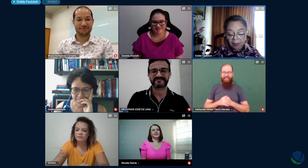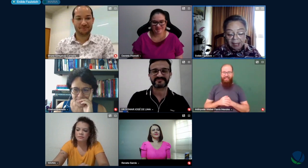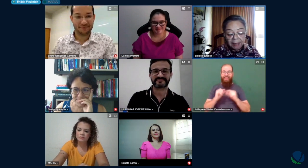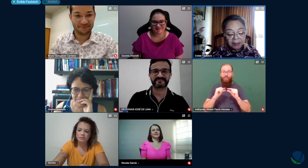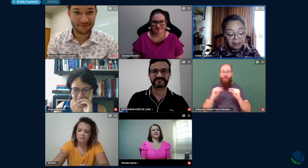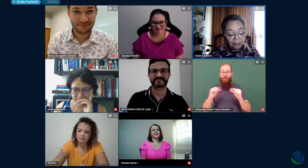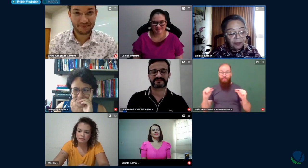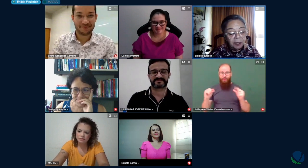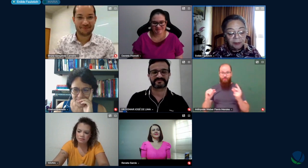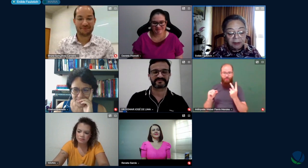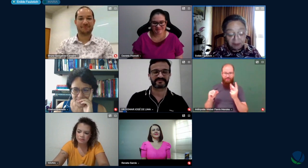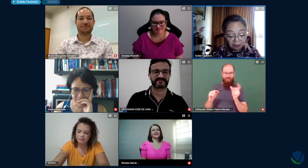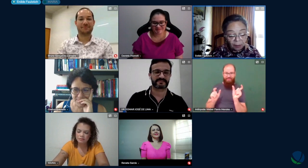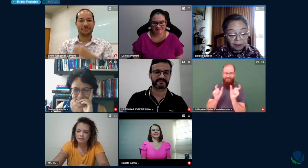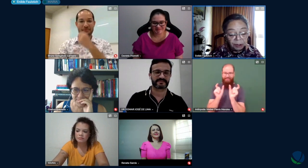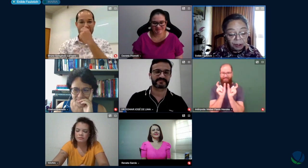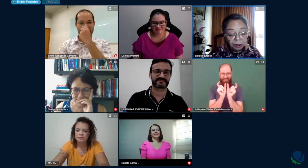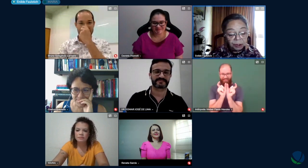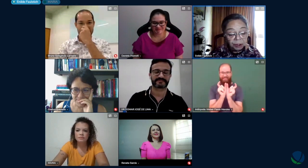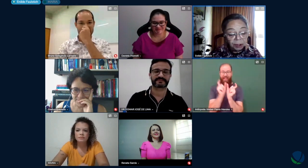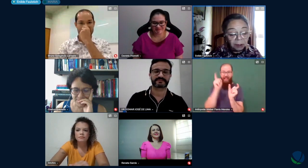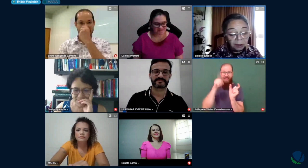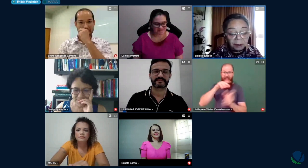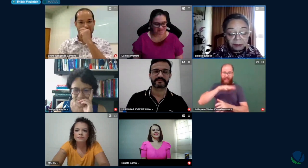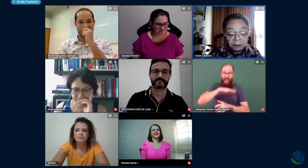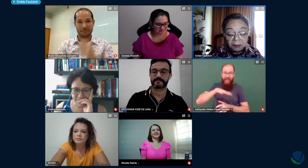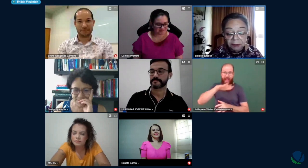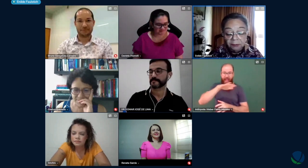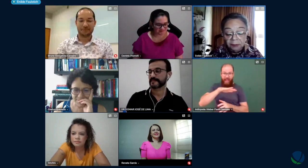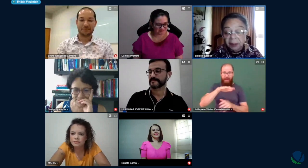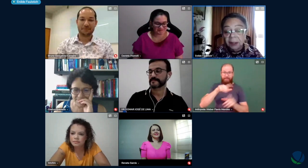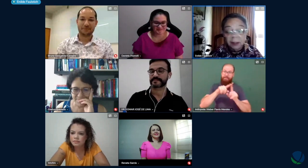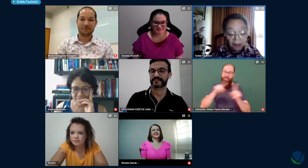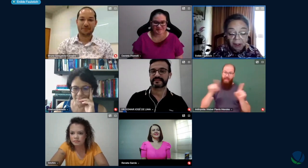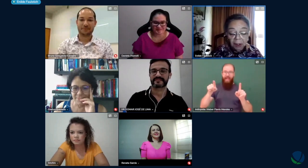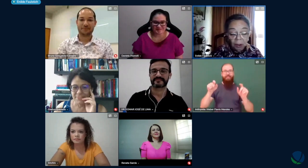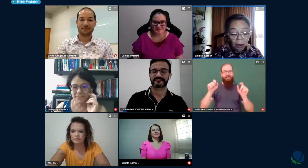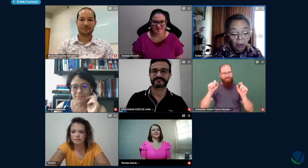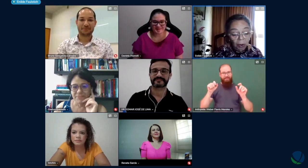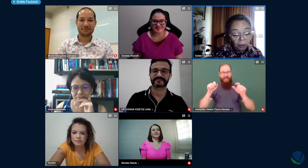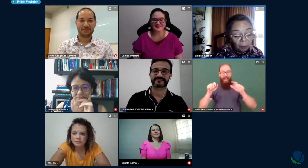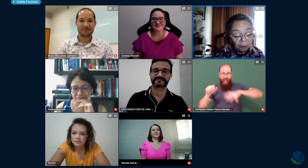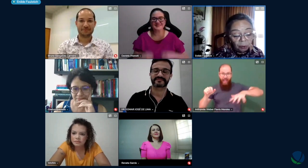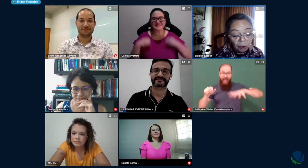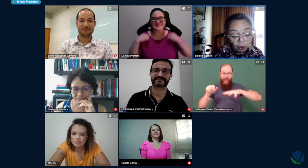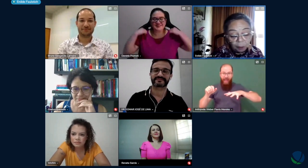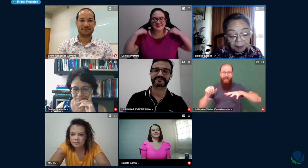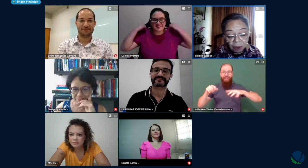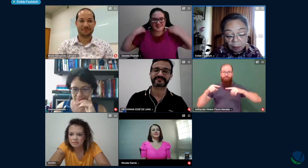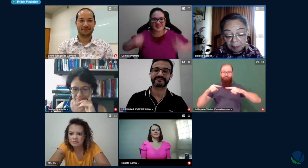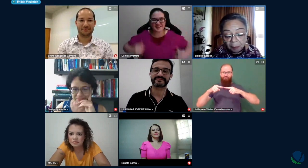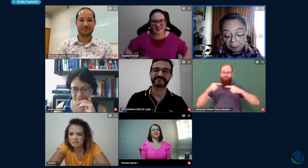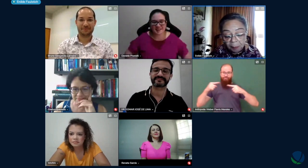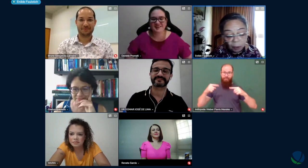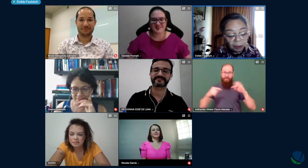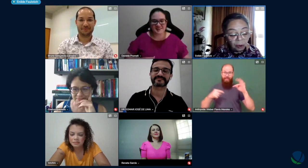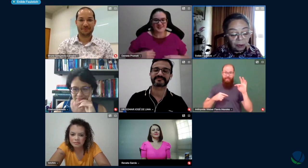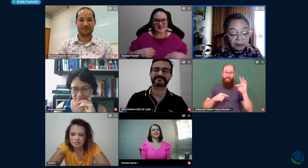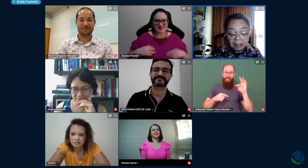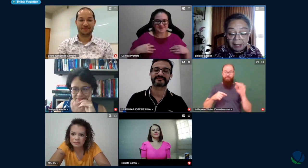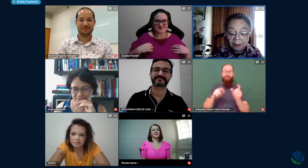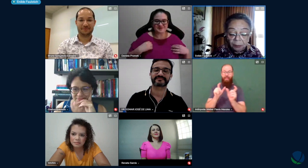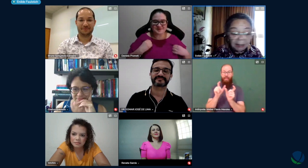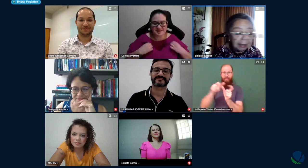que são áreas afins, mas que são áreas distintas, não é? Traumatologia e ortopedia é uma proposta